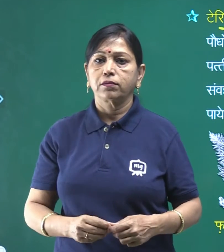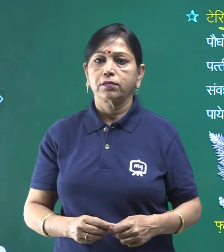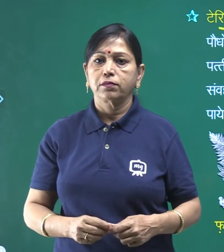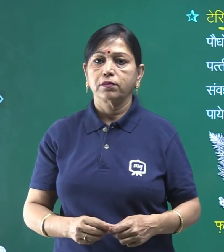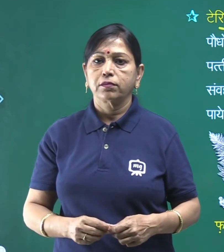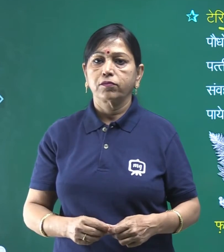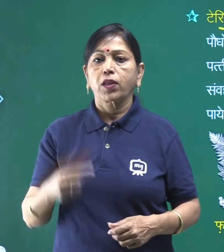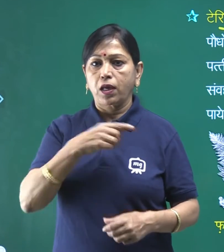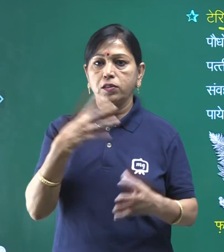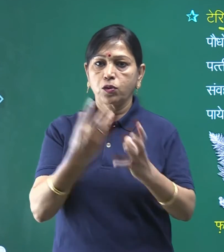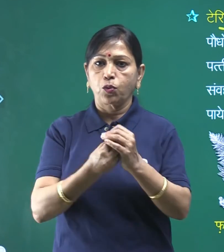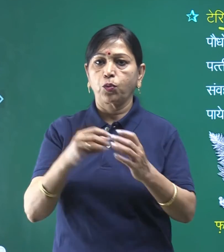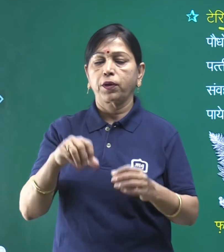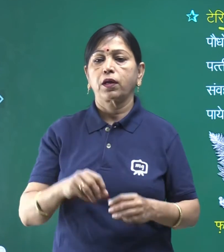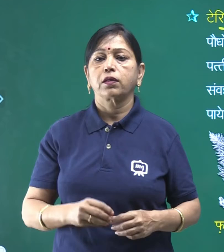इस वर्ग के